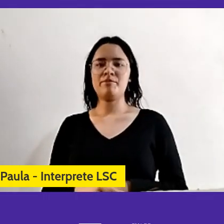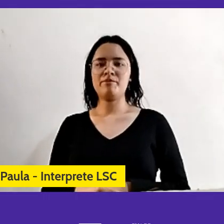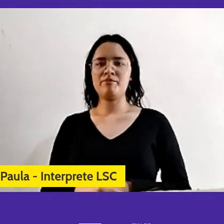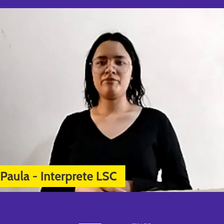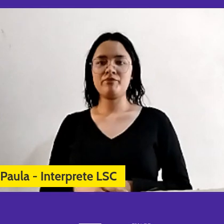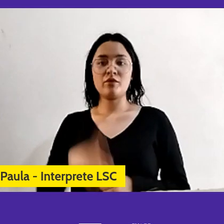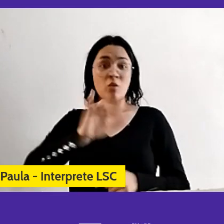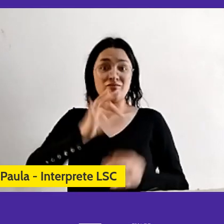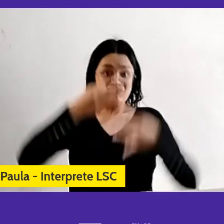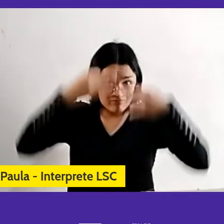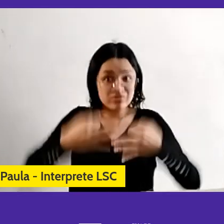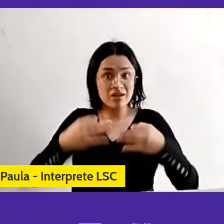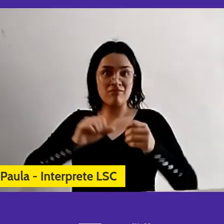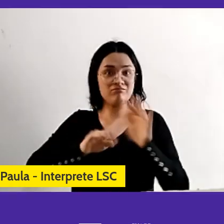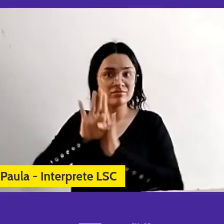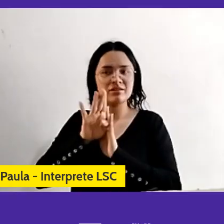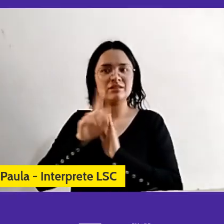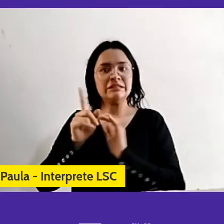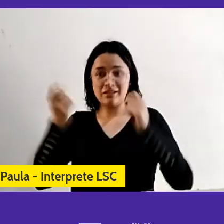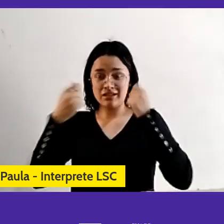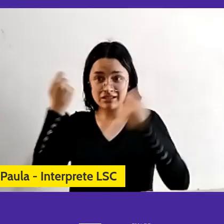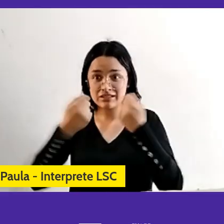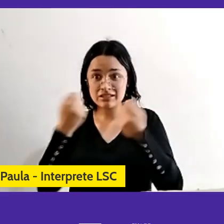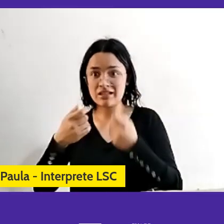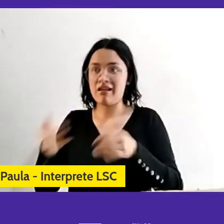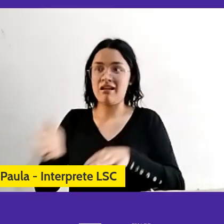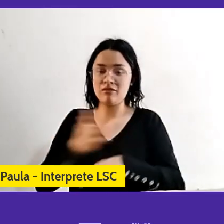éxito, pero te aseguro que tu película va a tener ahí